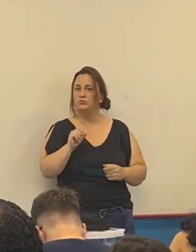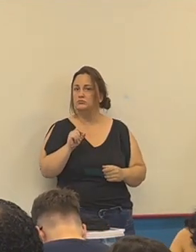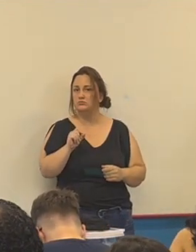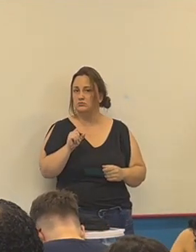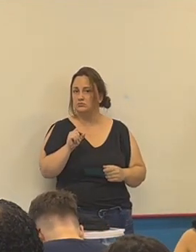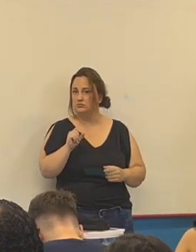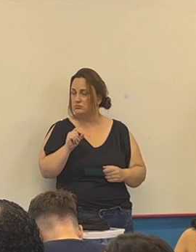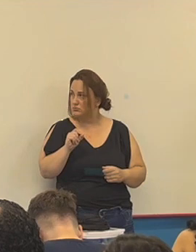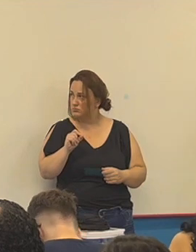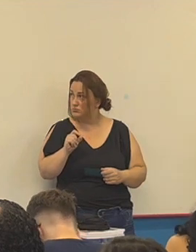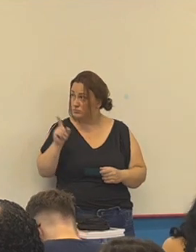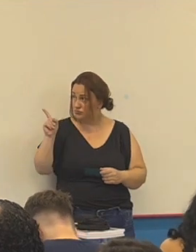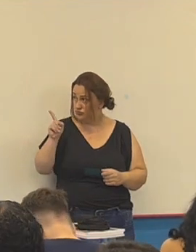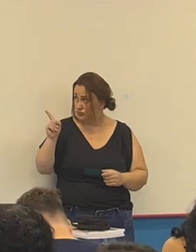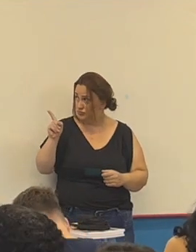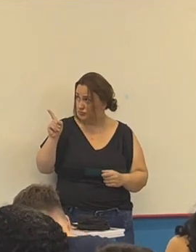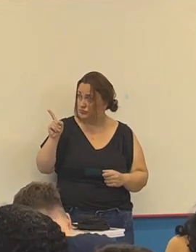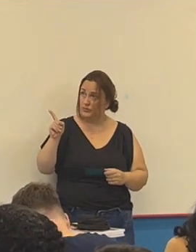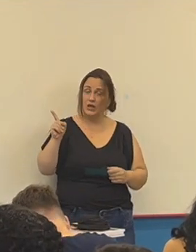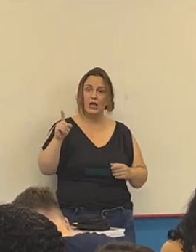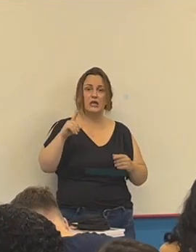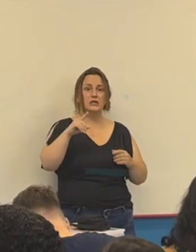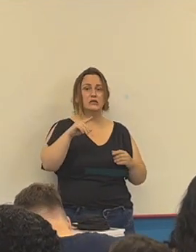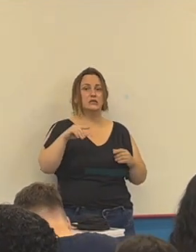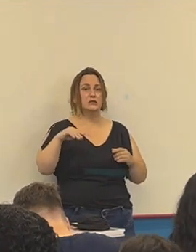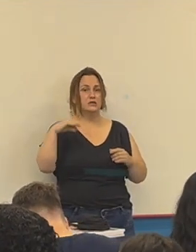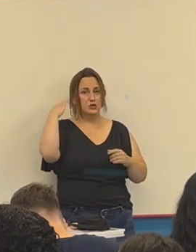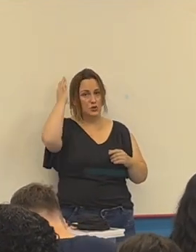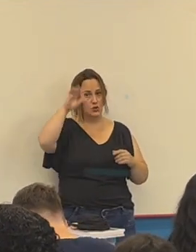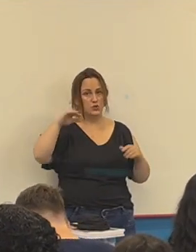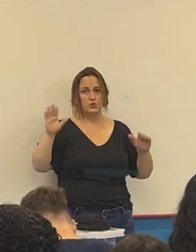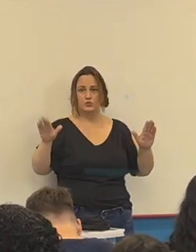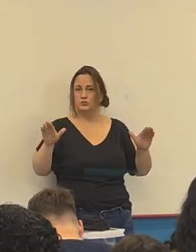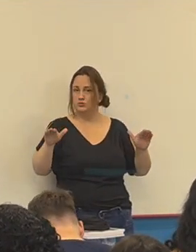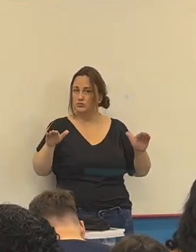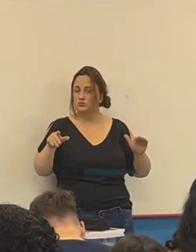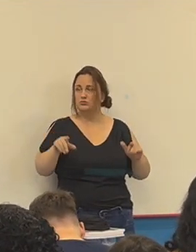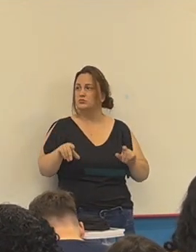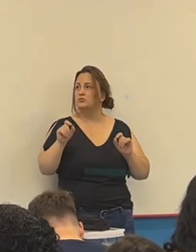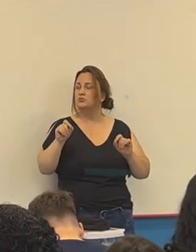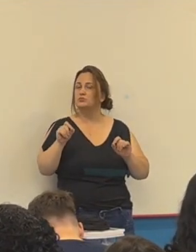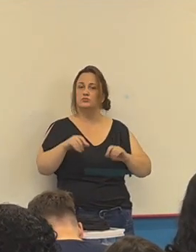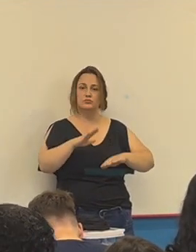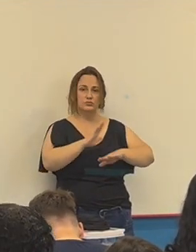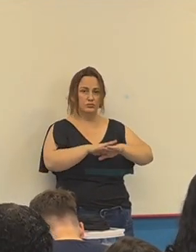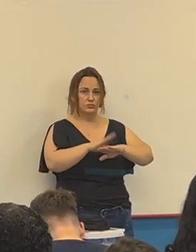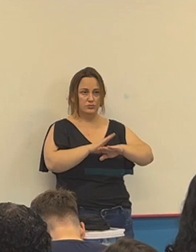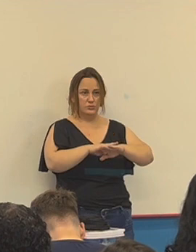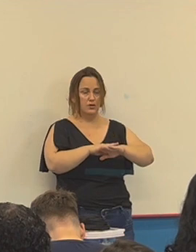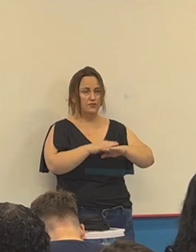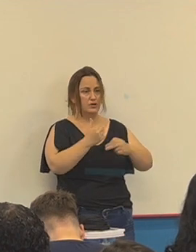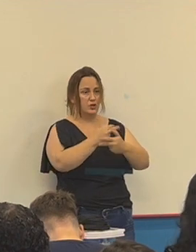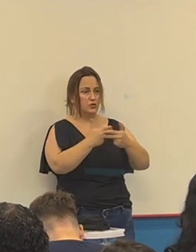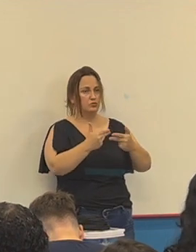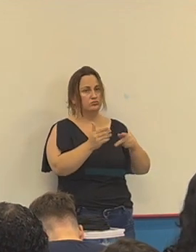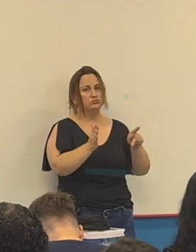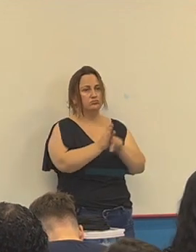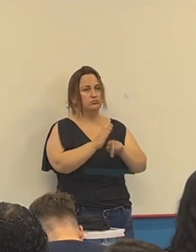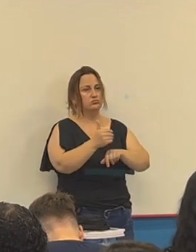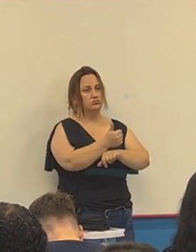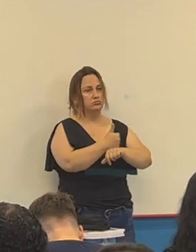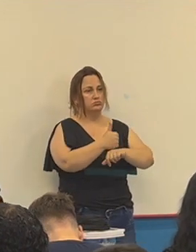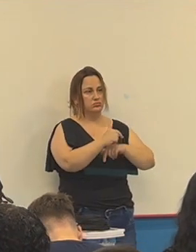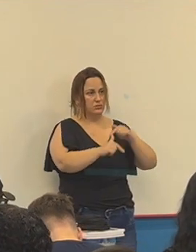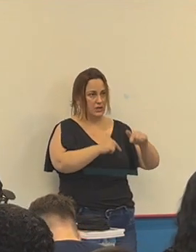que é o seguinte: esse trabalho, os anjos, eles estão fazendo ações humanas e